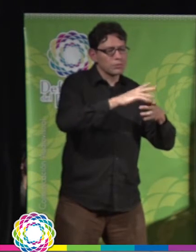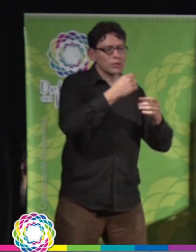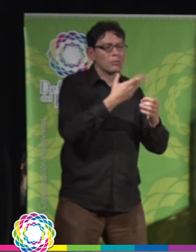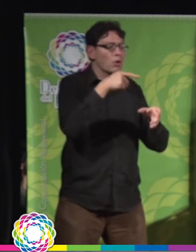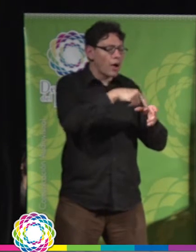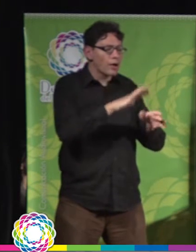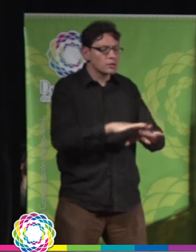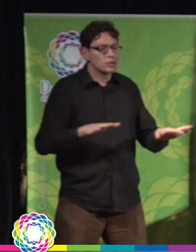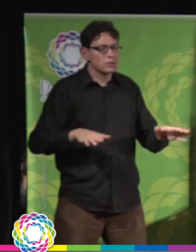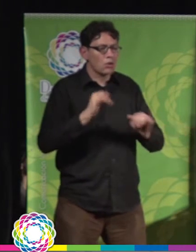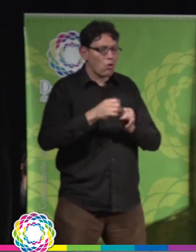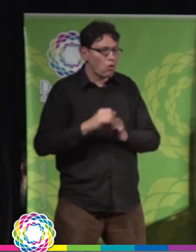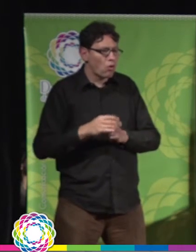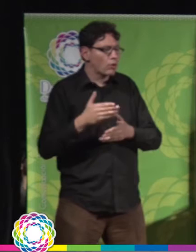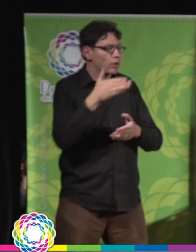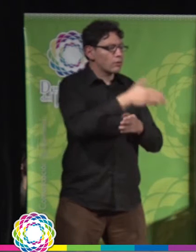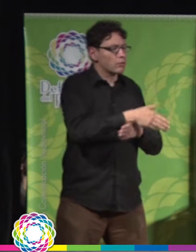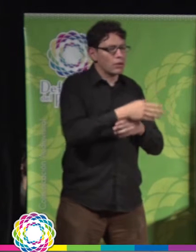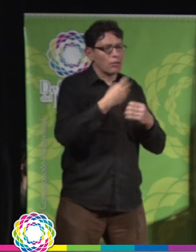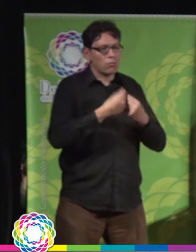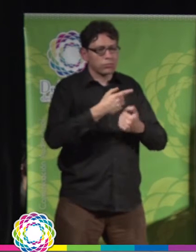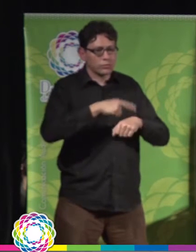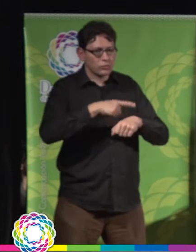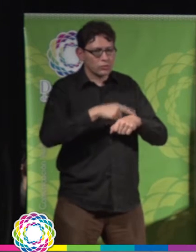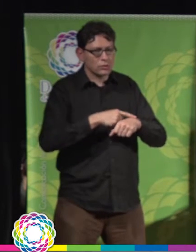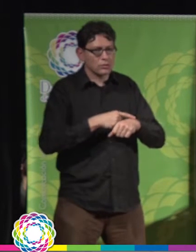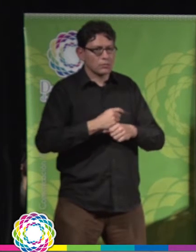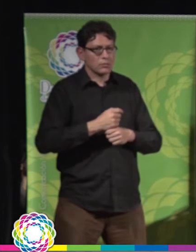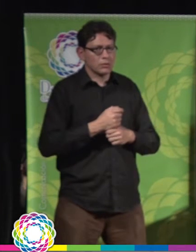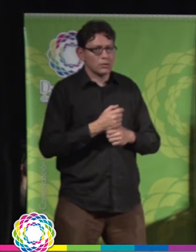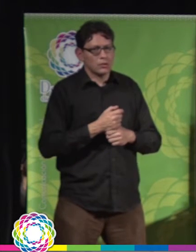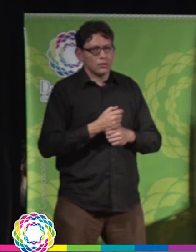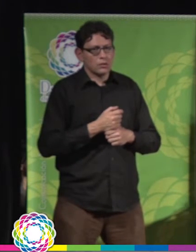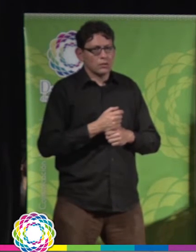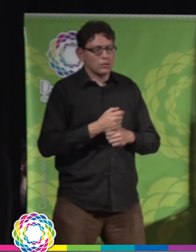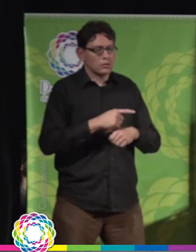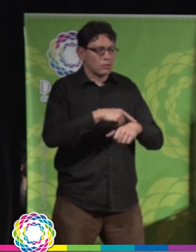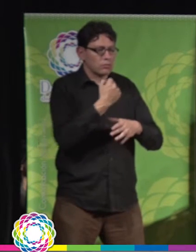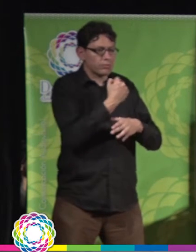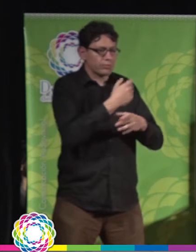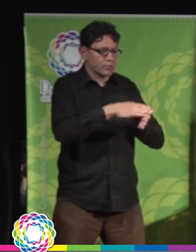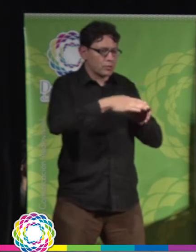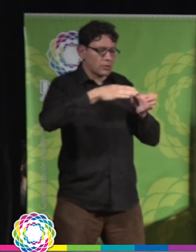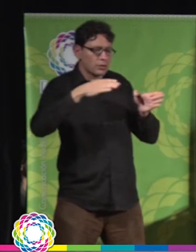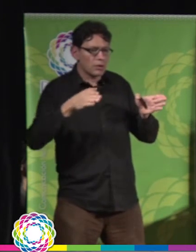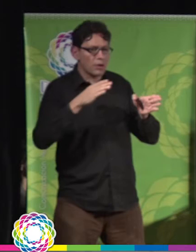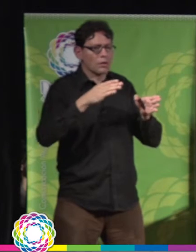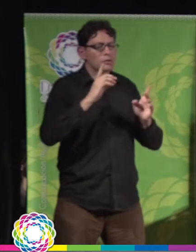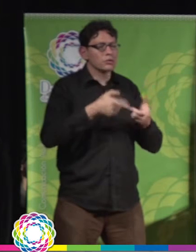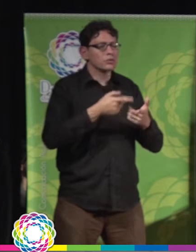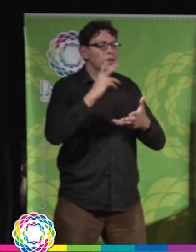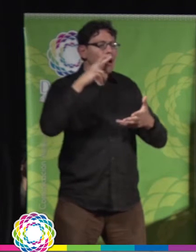niños, nuestras niñas y nuestros adolescentes transcurren más tiempo o un tiempo importante de sus vidas. Entonces, esta